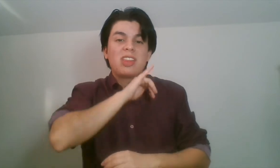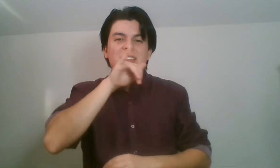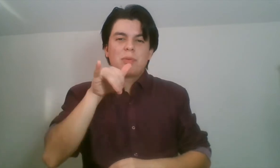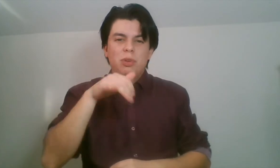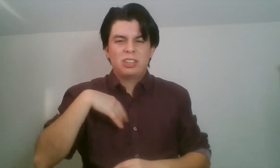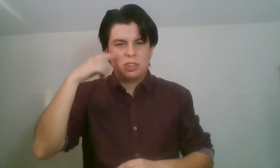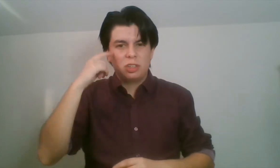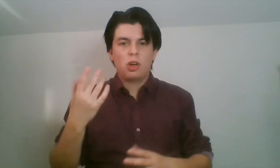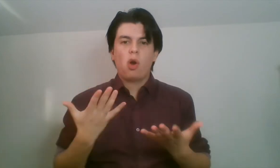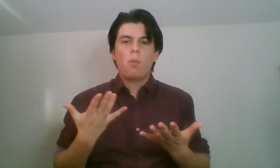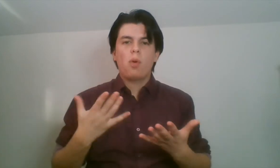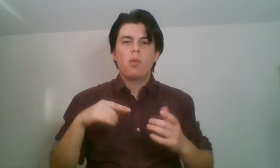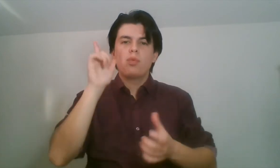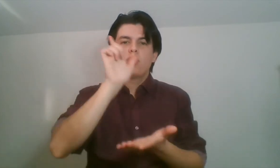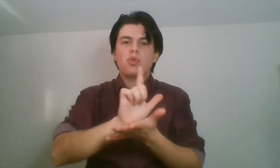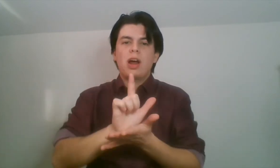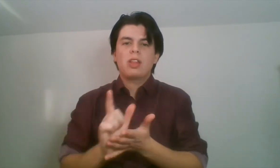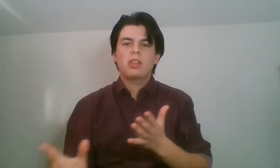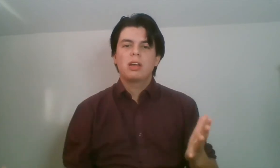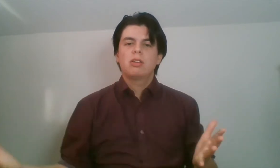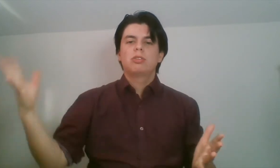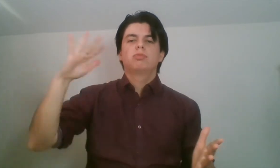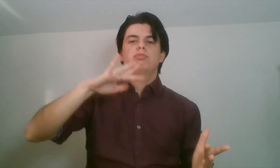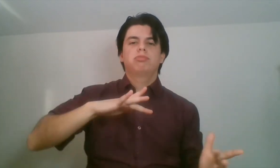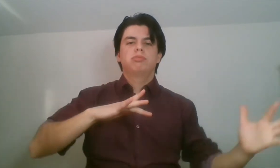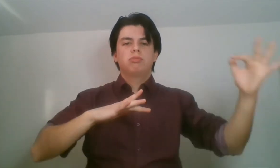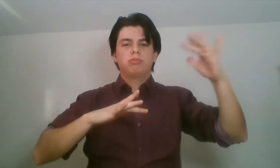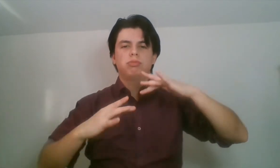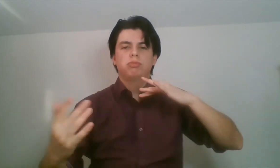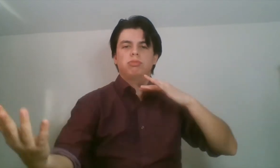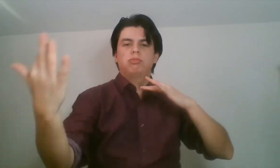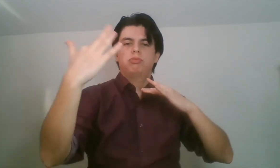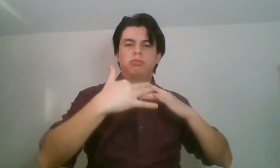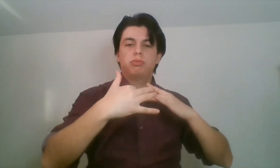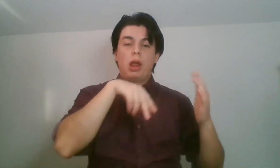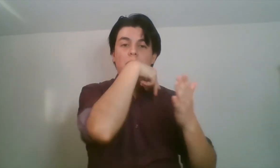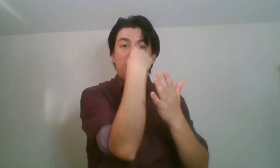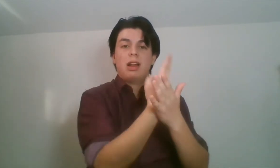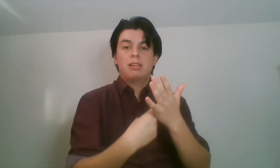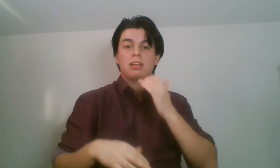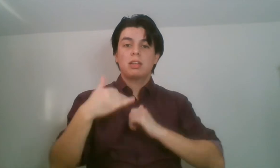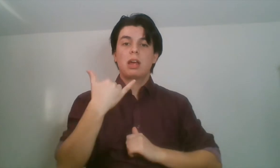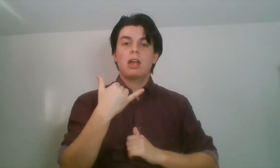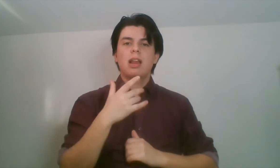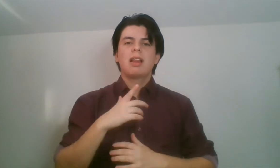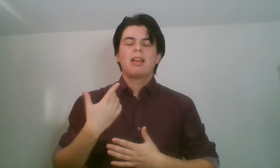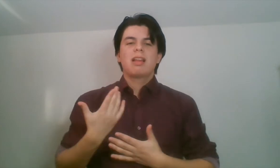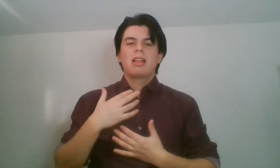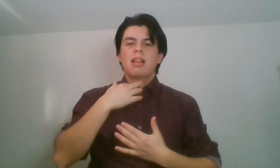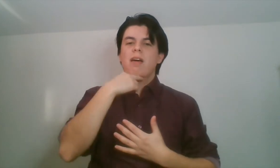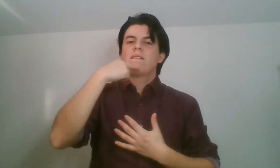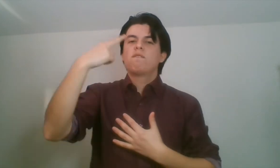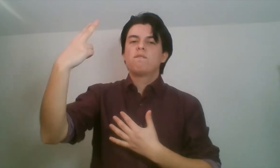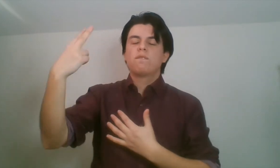cultural, crear un espacio para el arte, crear un espacio también para estos talleres, ¿no? Bueno, los talleres fueron